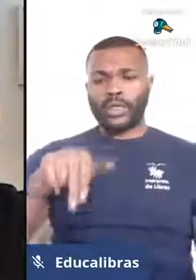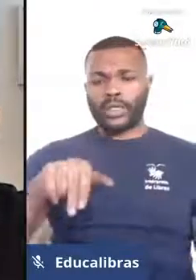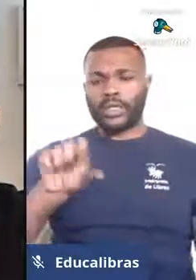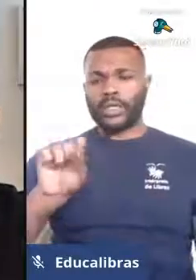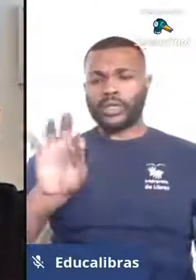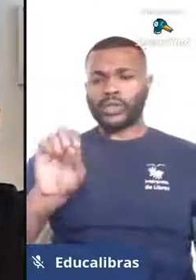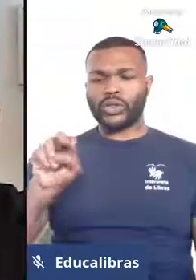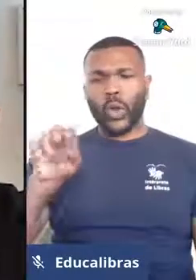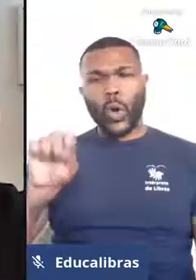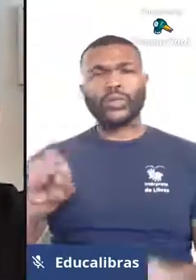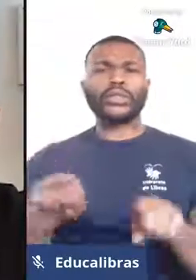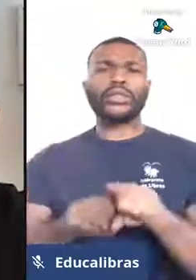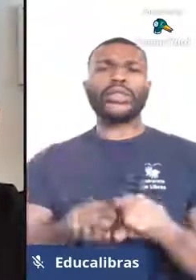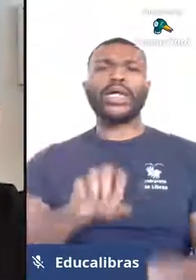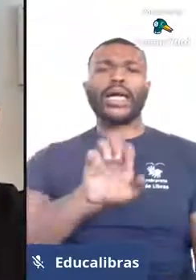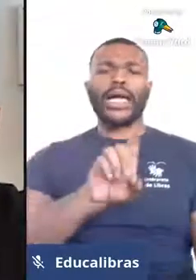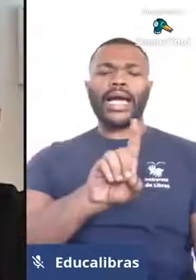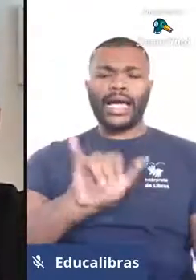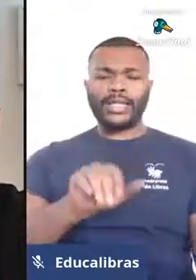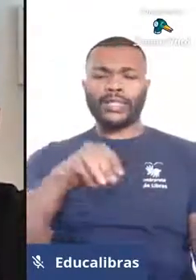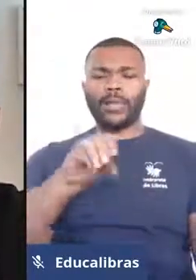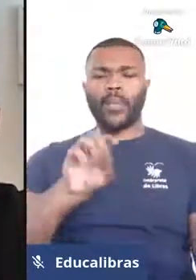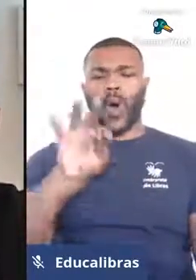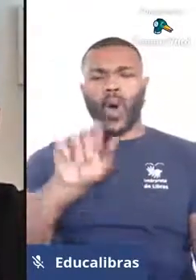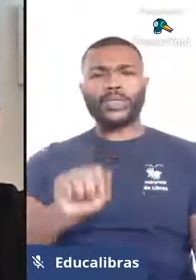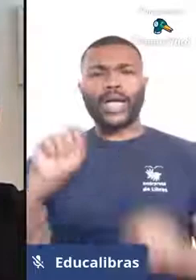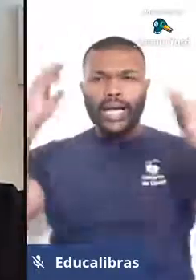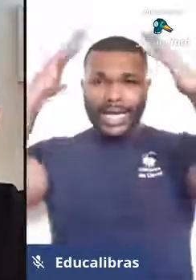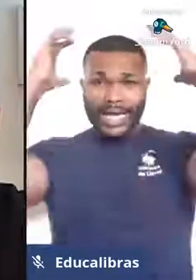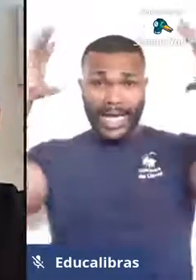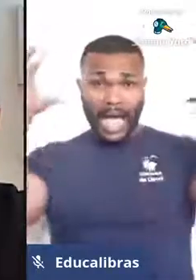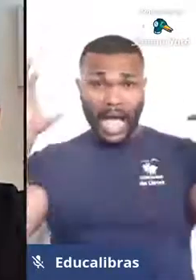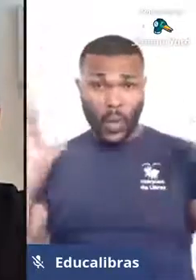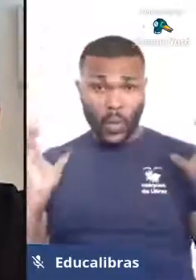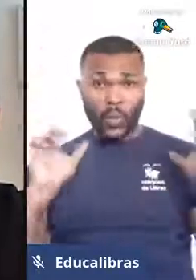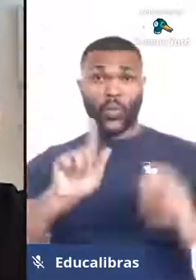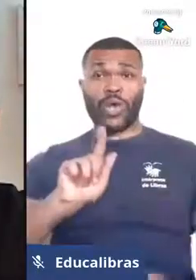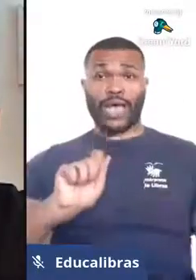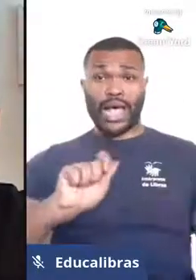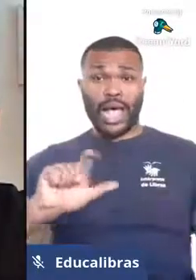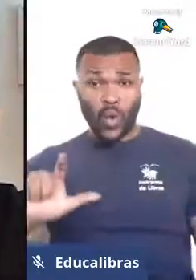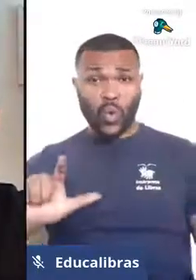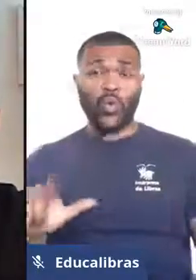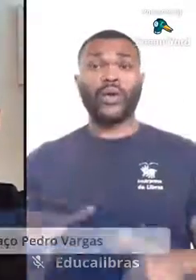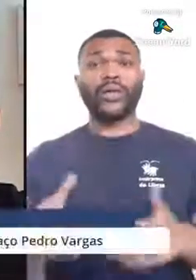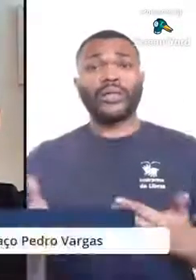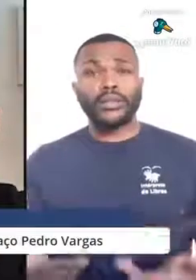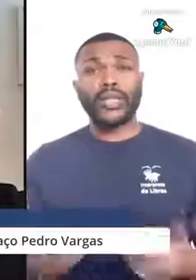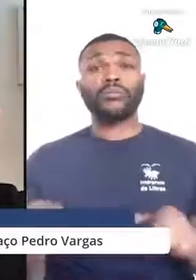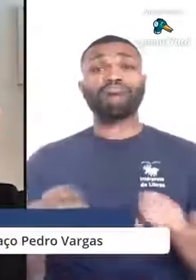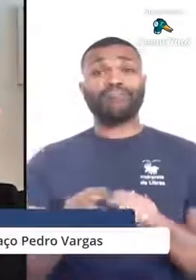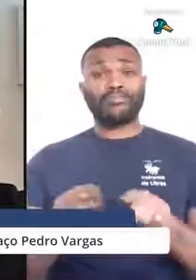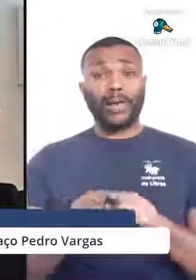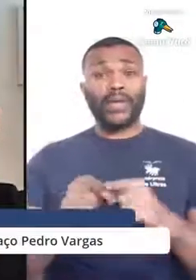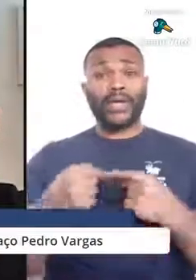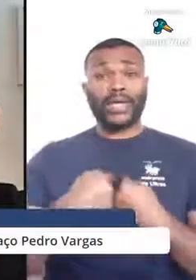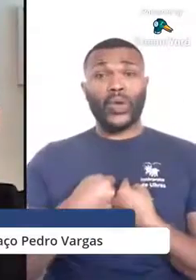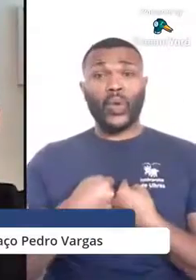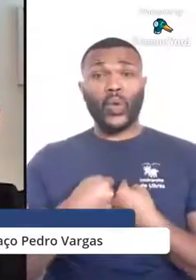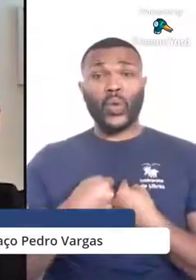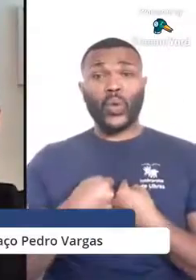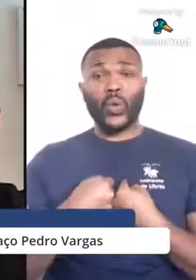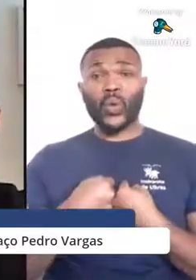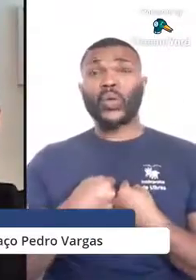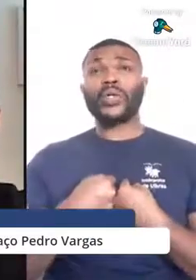Gilberto Gil, que foi promovido durante esse período. E num passado muito longínquo mesmo, eu me graduei em